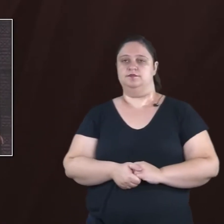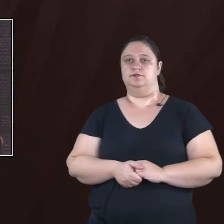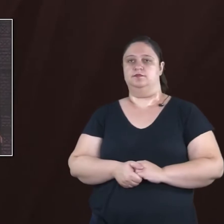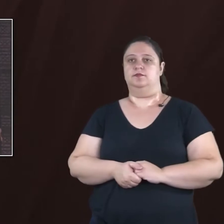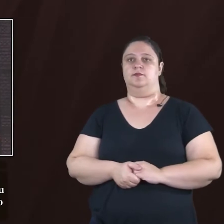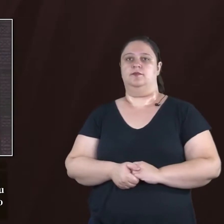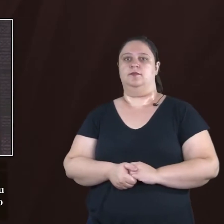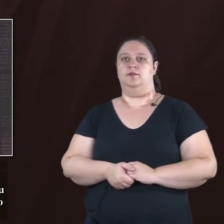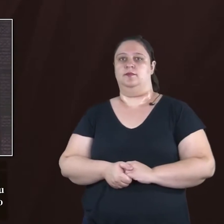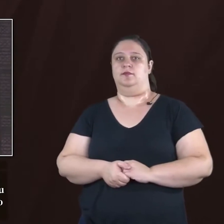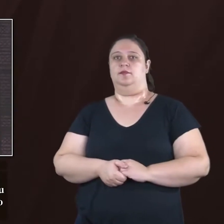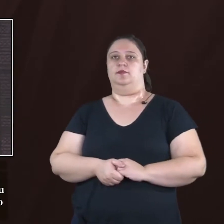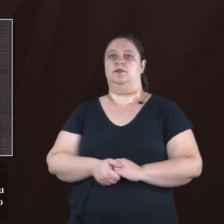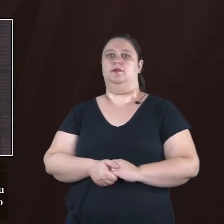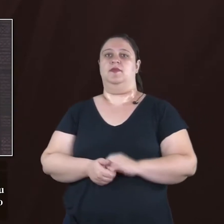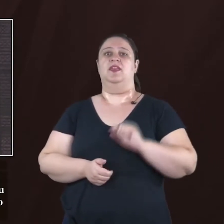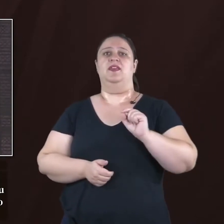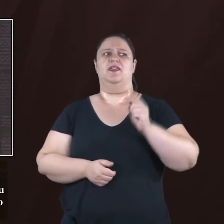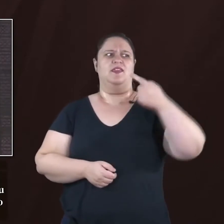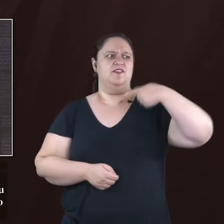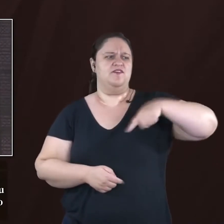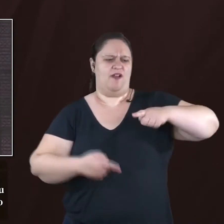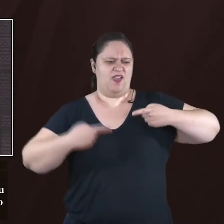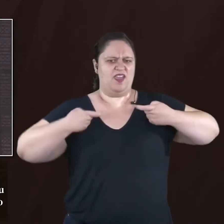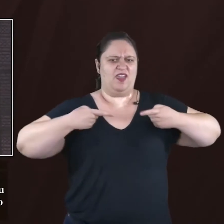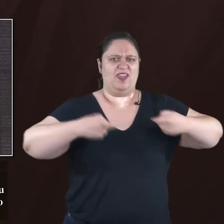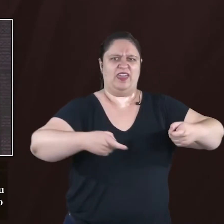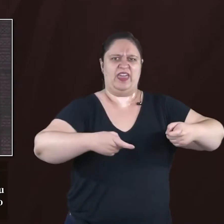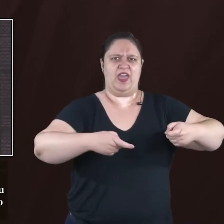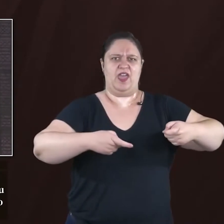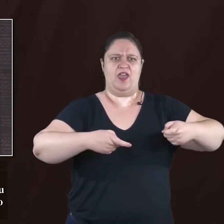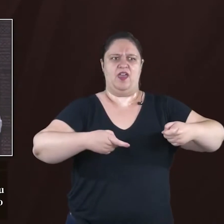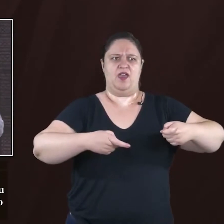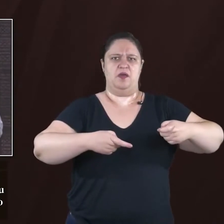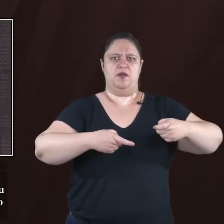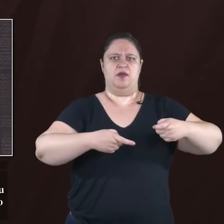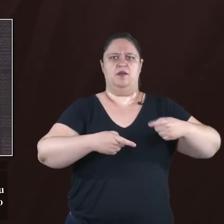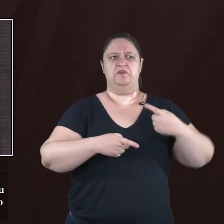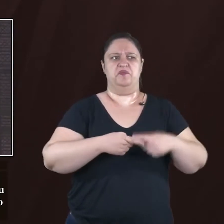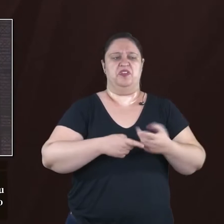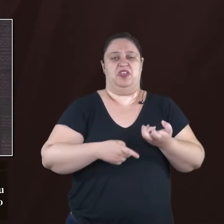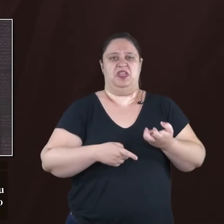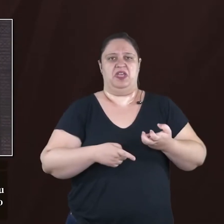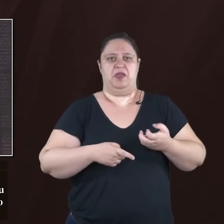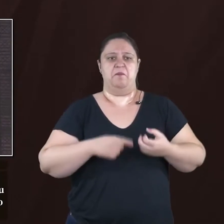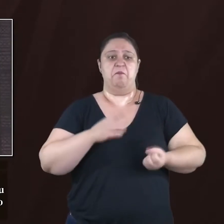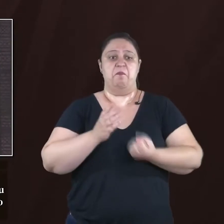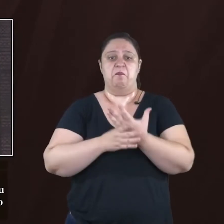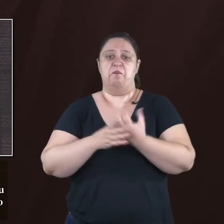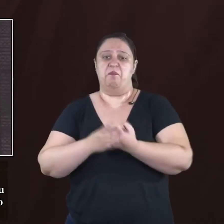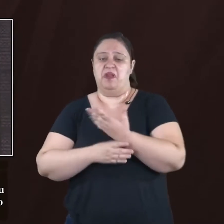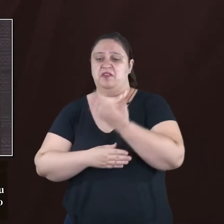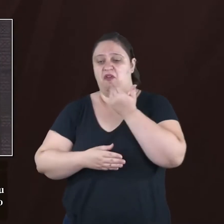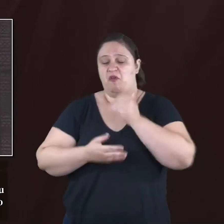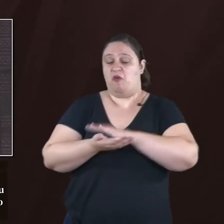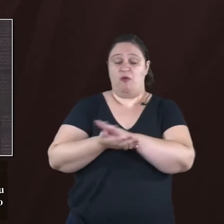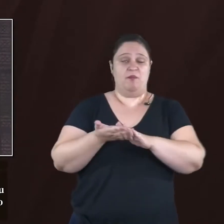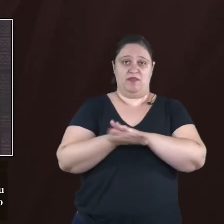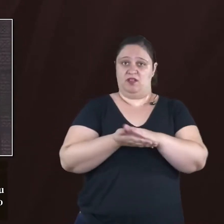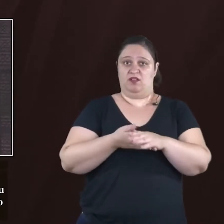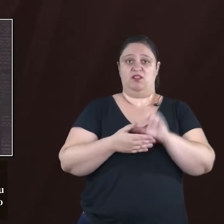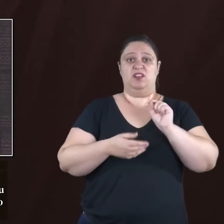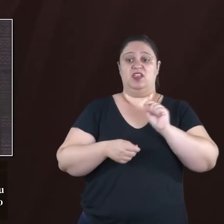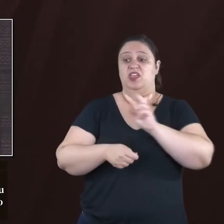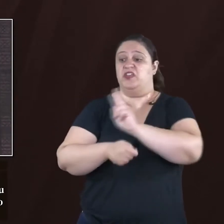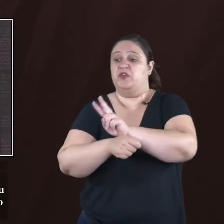Quem jamais vai à guerra à sua própria custa? Quem planta a vinha e não come do seu fruto? Ou quem apacenta